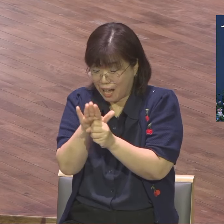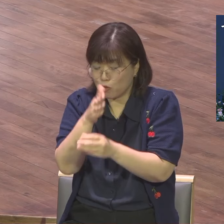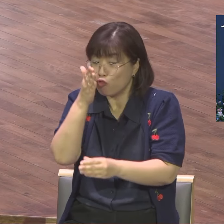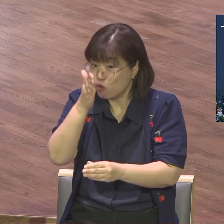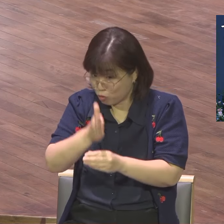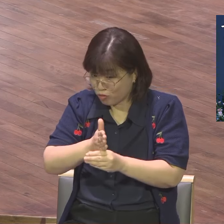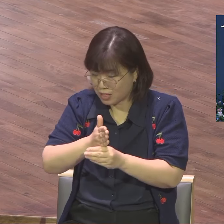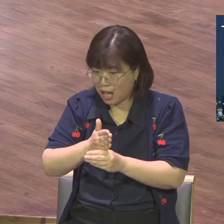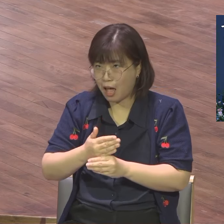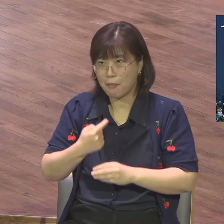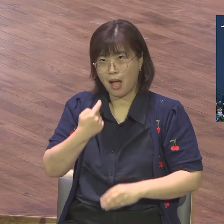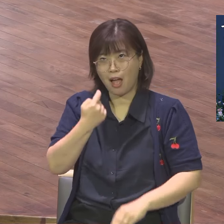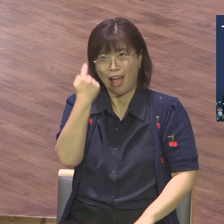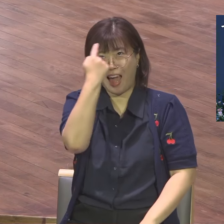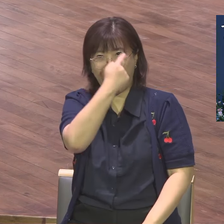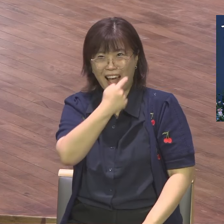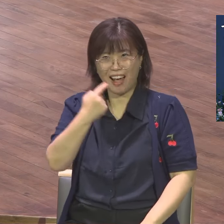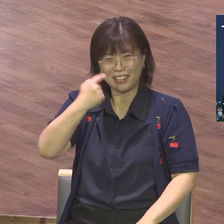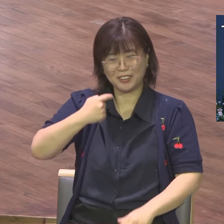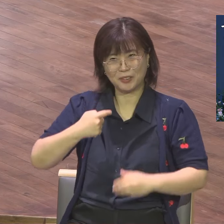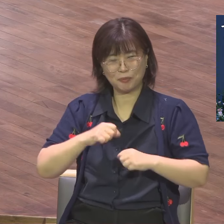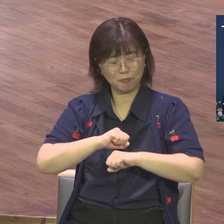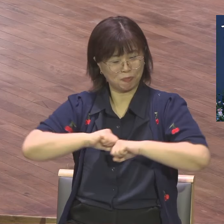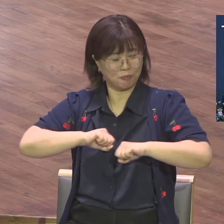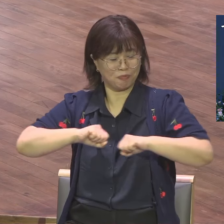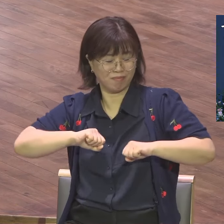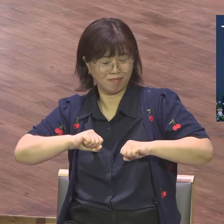자신감이 있어요. 표정관리 잘하세요.